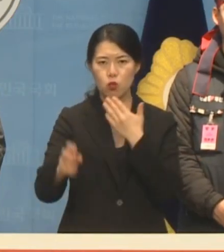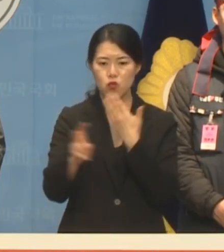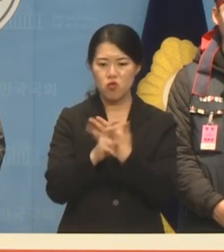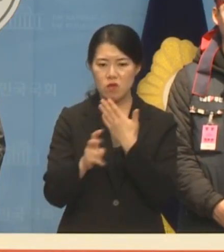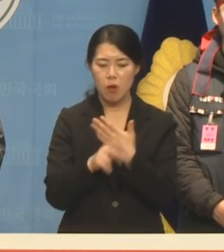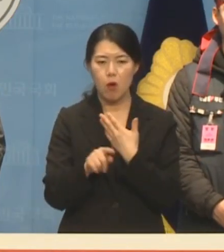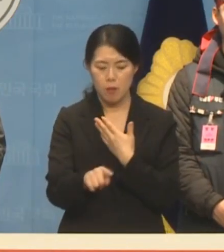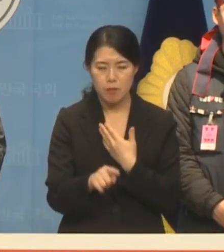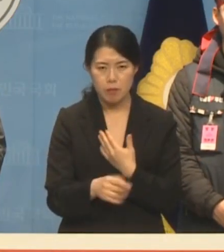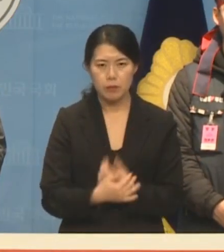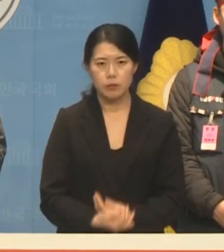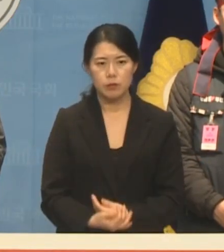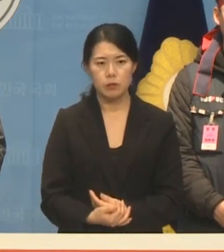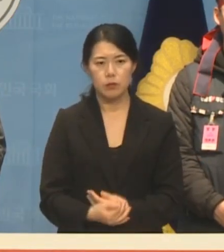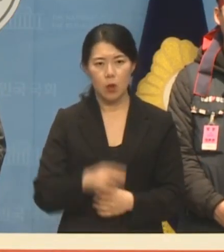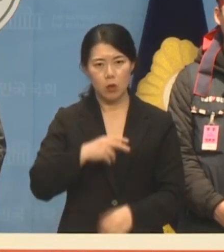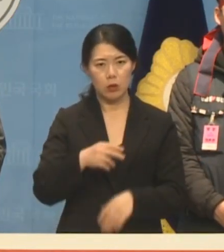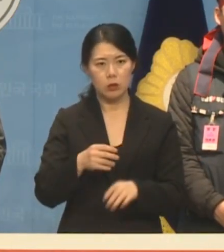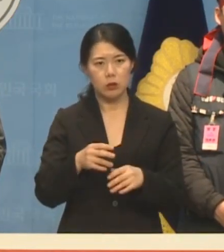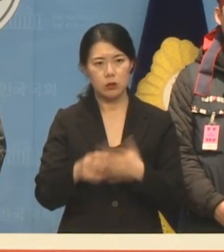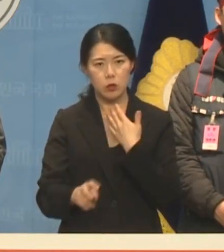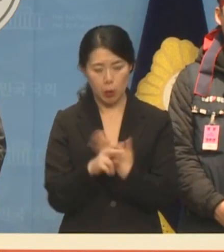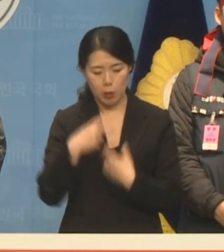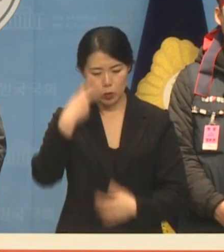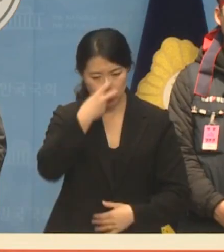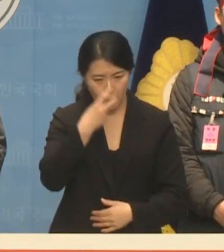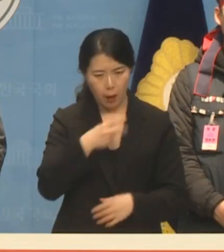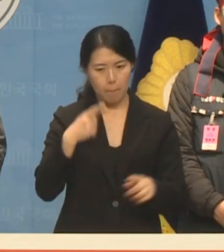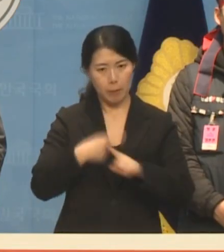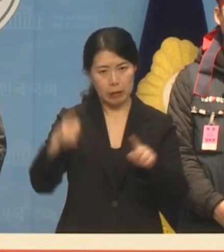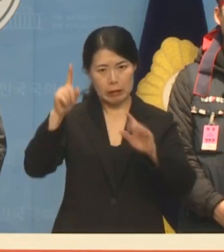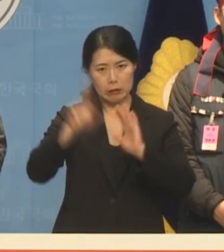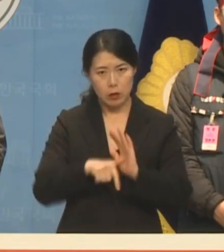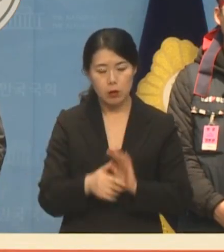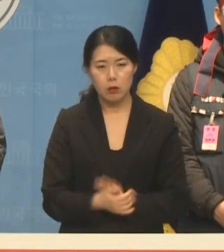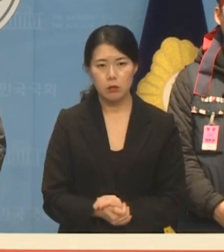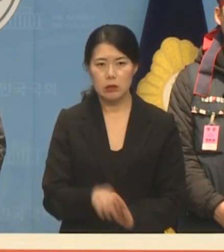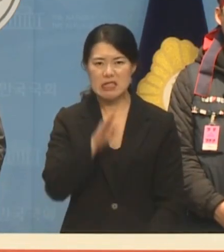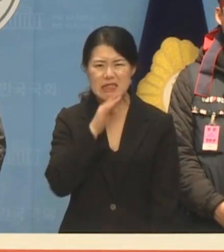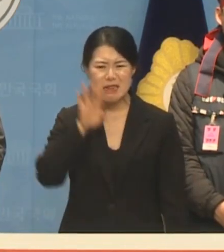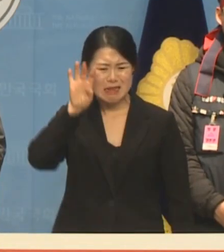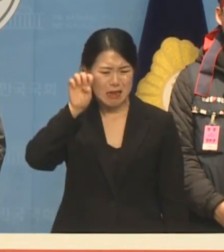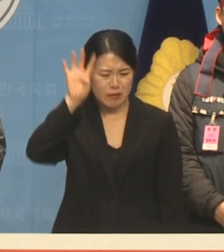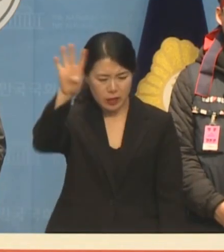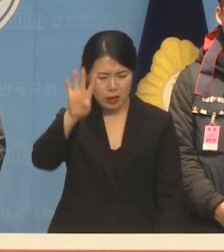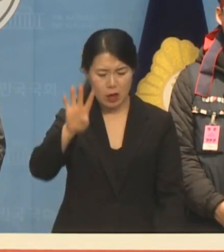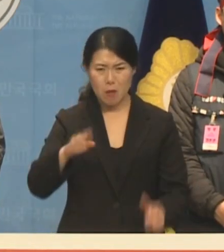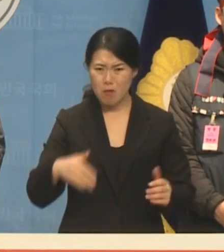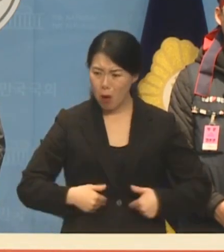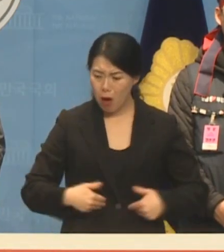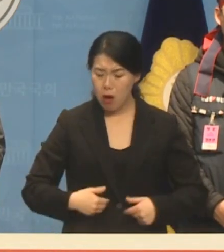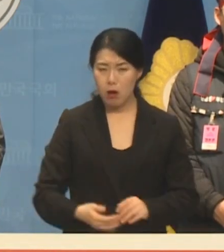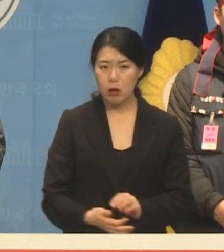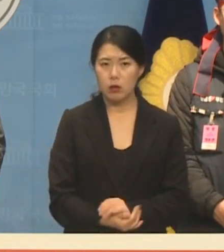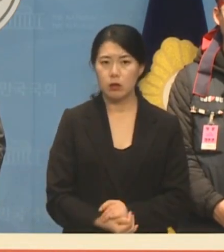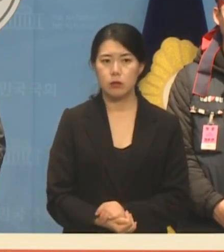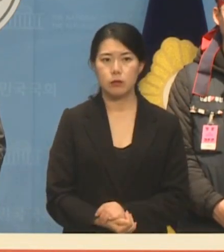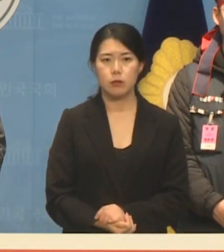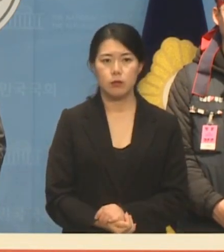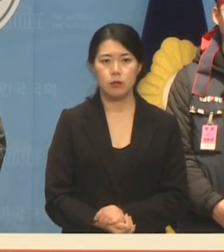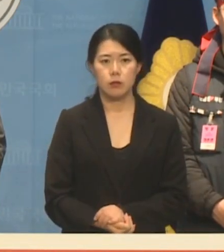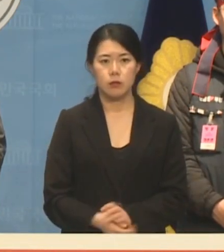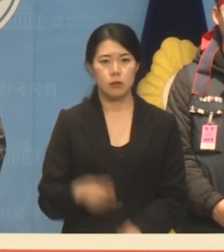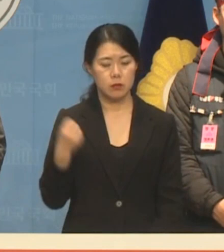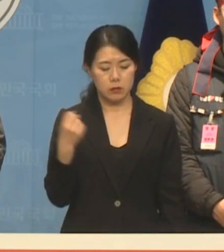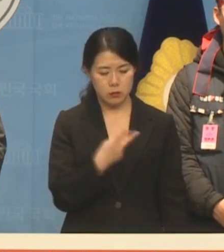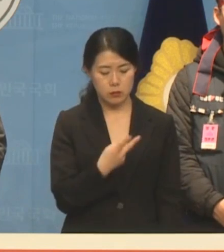불법인지 아닌지 조사하고 판단하는데 정녕 44일의 시간이 필요한 것인가?